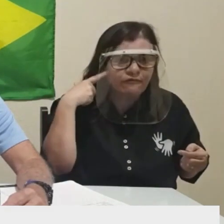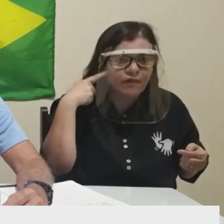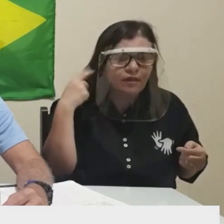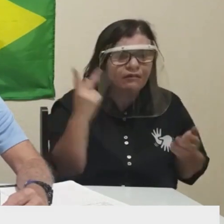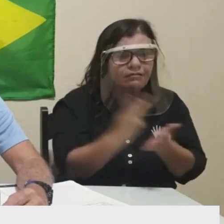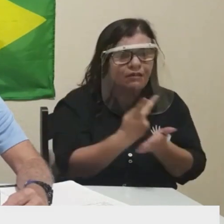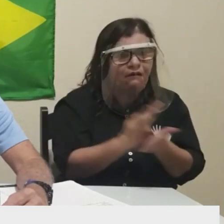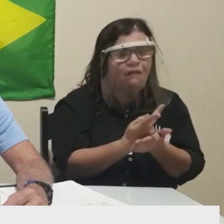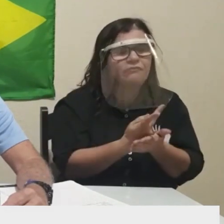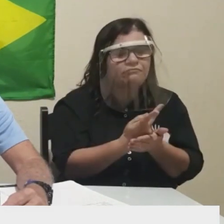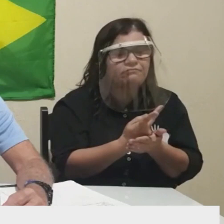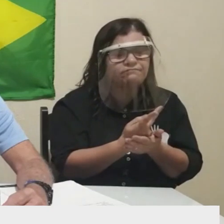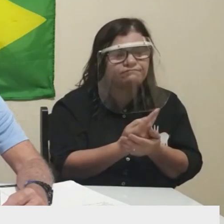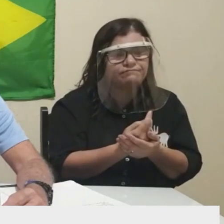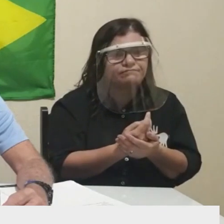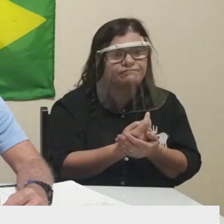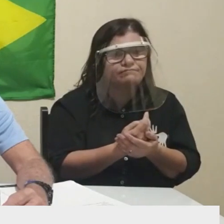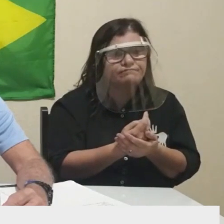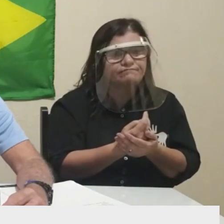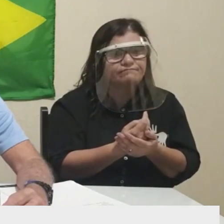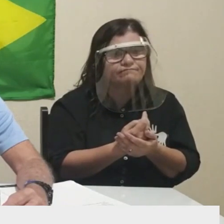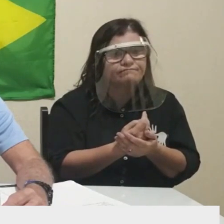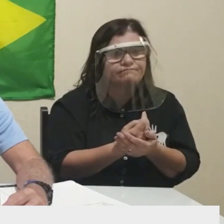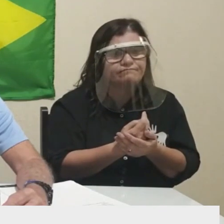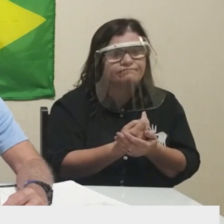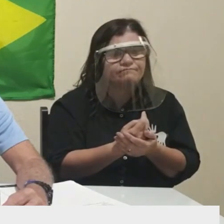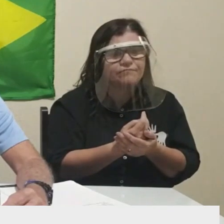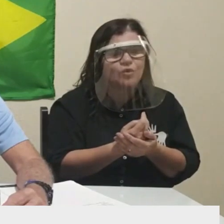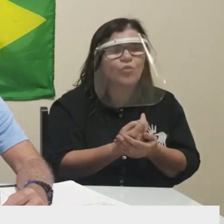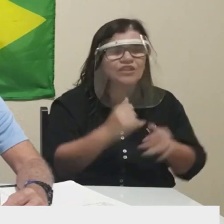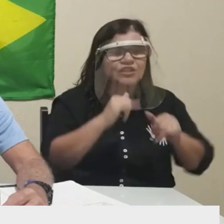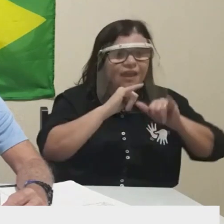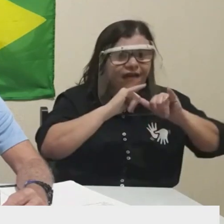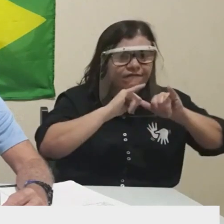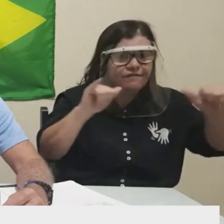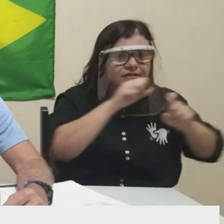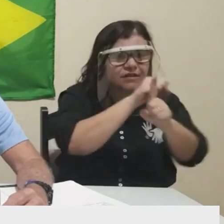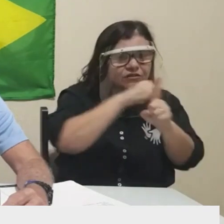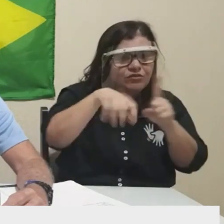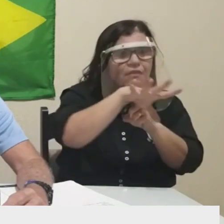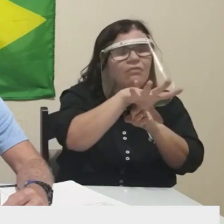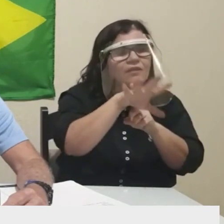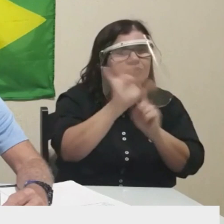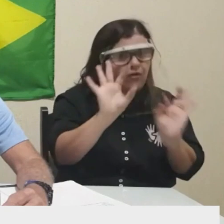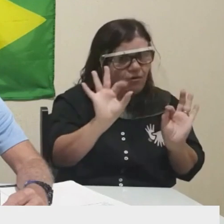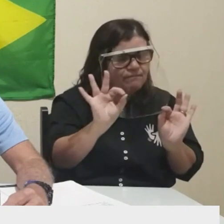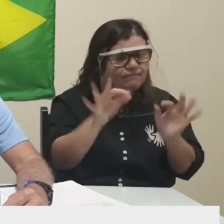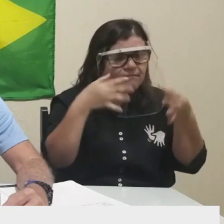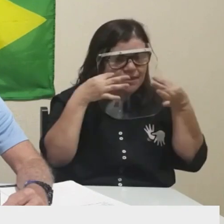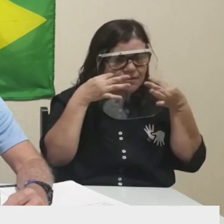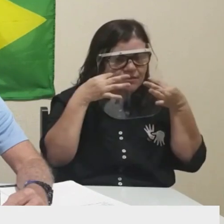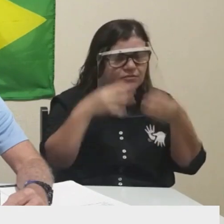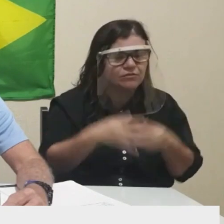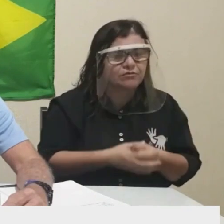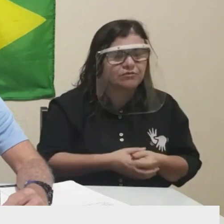está envolvida. E o que nós podemos dizer para a nossa sociedade, para o nosso povo, é o seguinte, presidente: